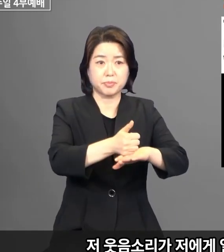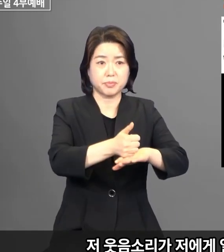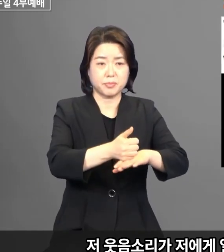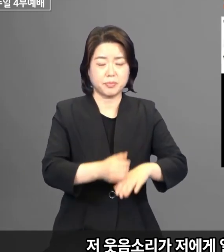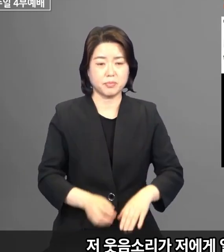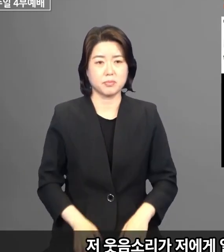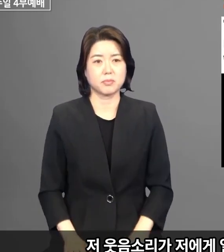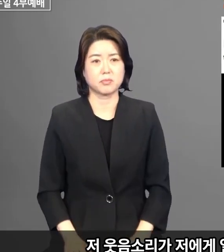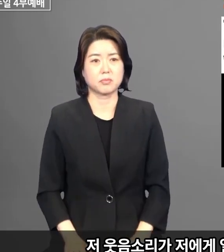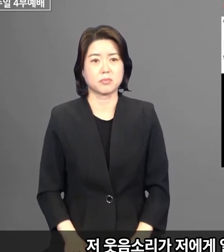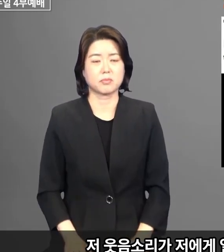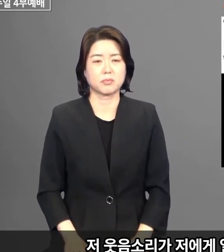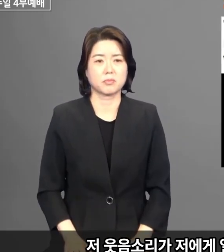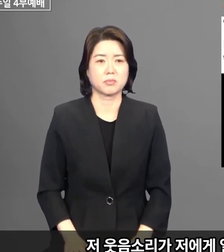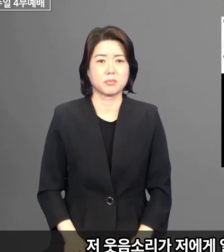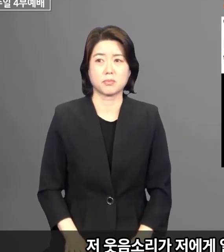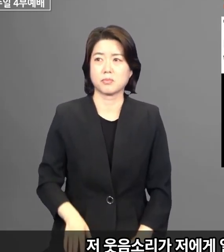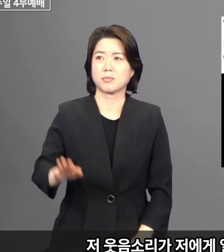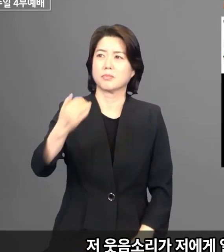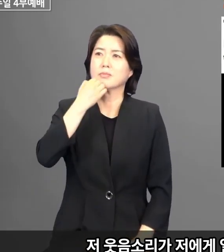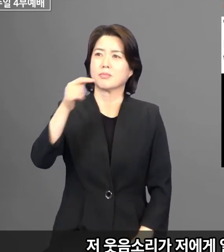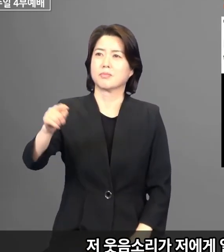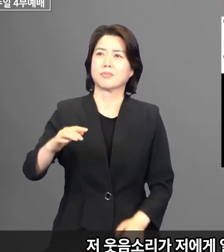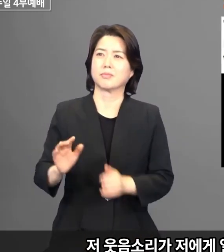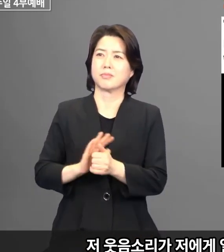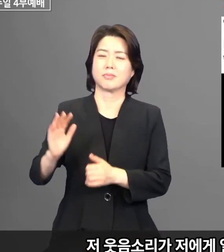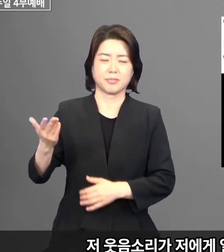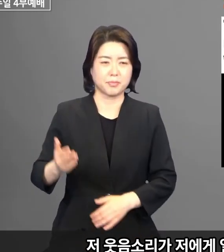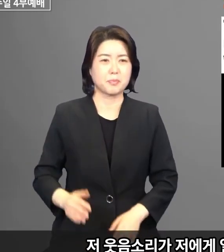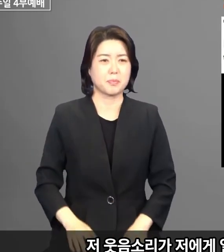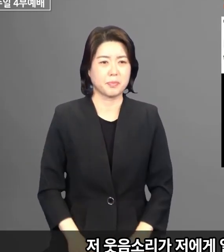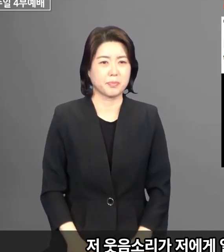저 웃음소리가 저에게 얼마나 큰 위로가 되는지